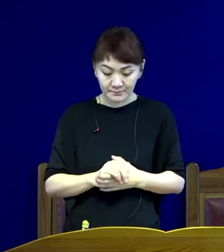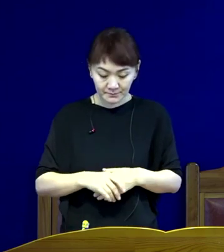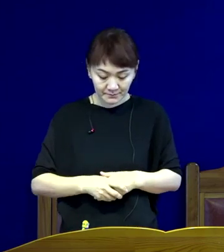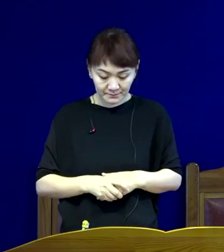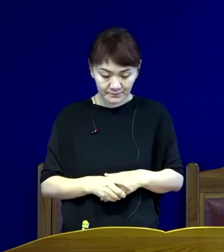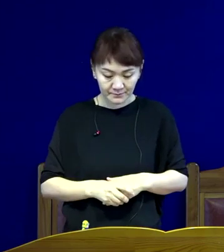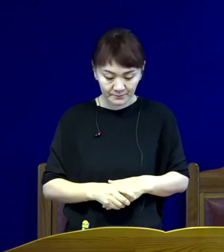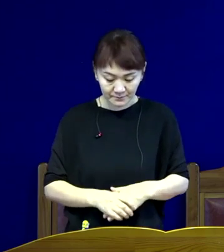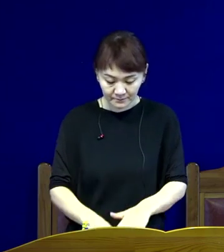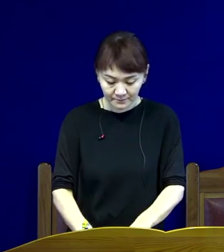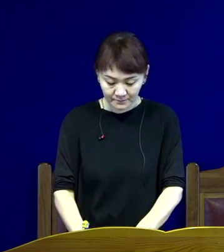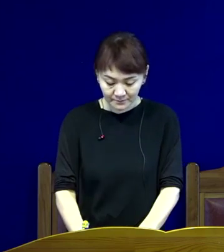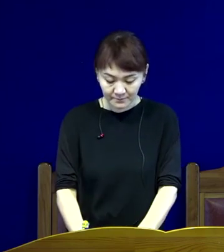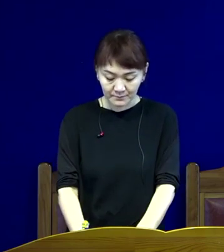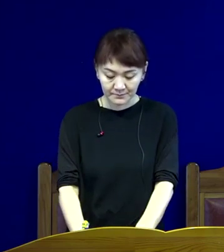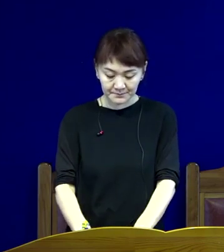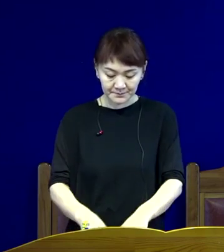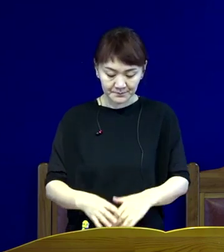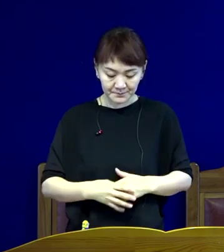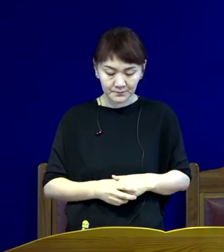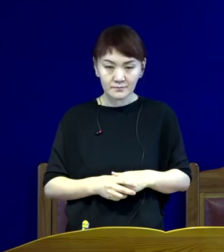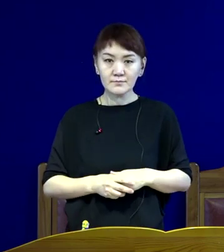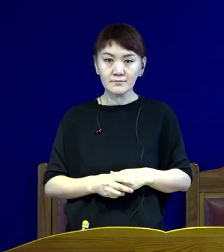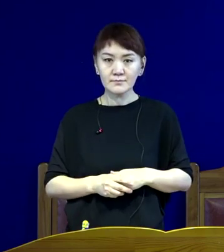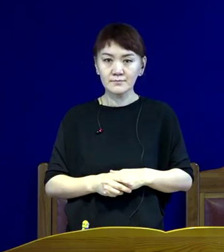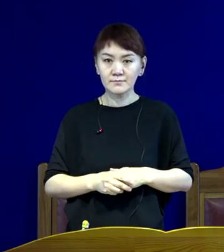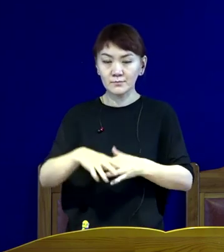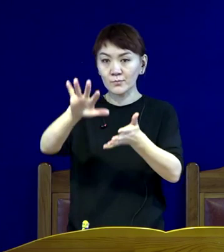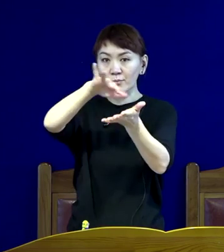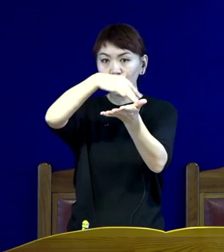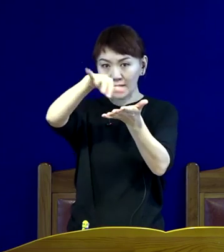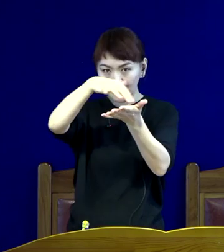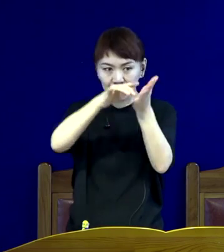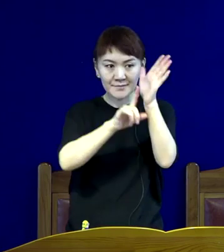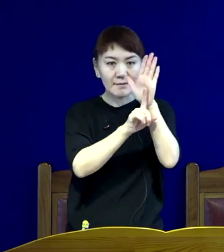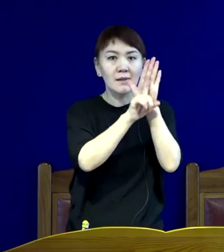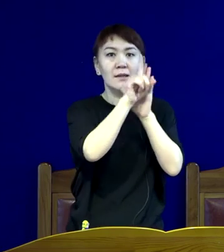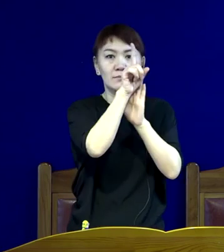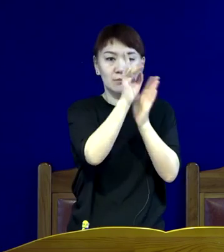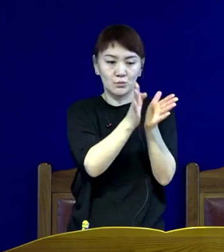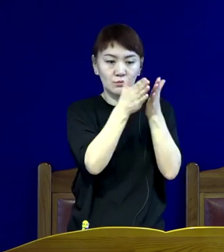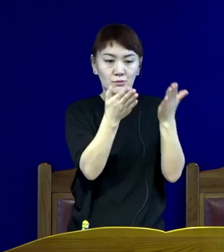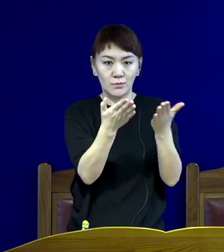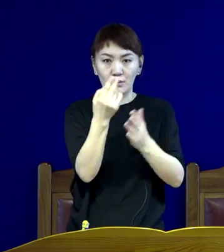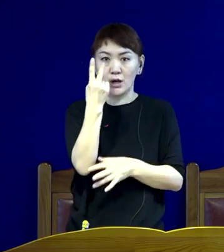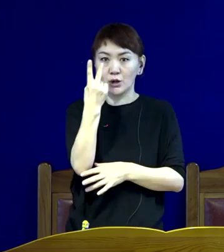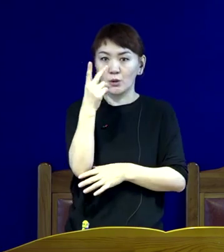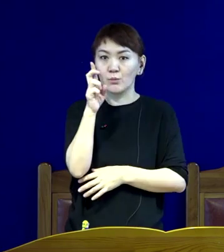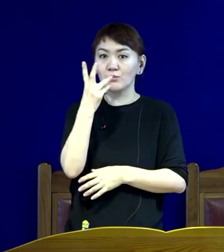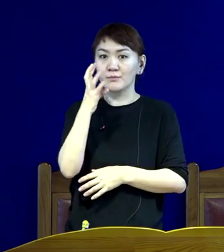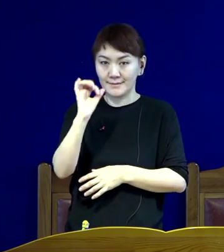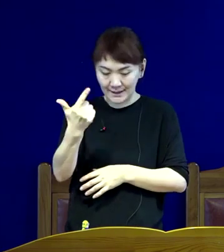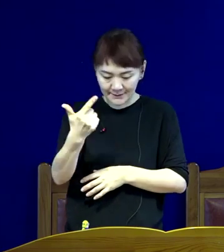구약성경 창세기 2장 찾겠습니다. 고친그레니 이힐 넘니 2두가르 블릭